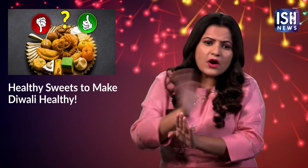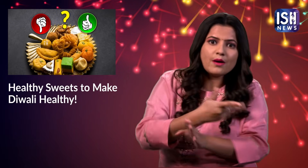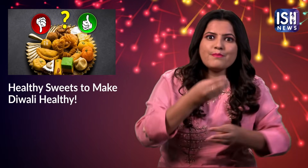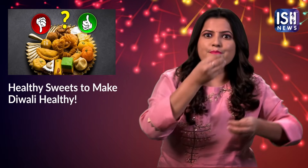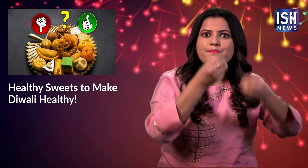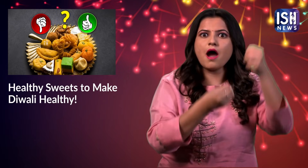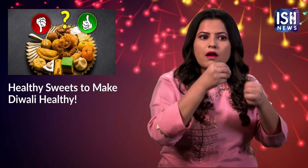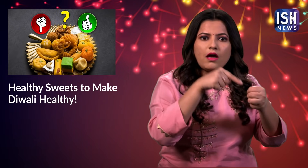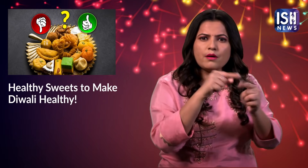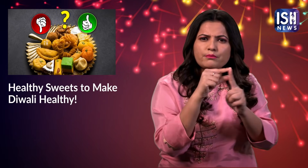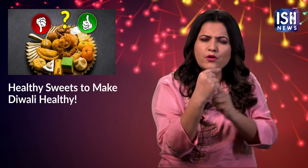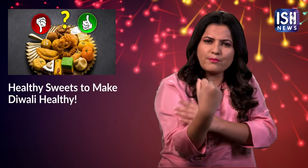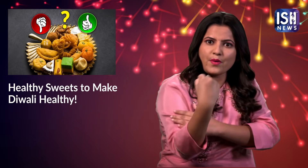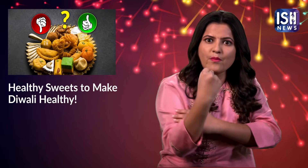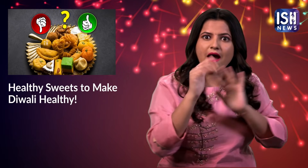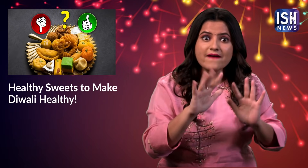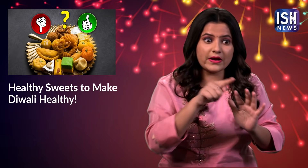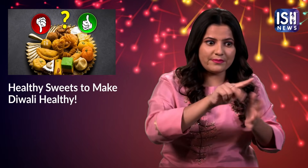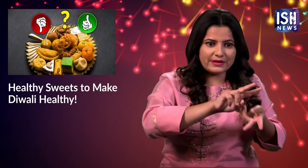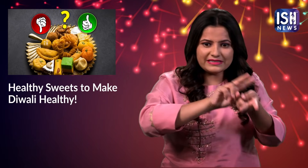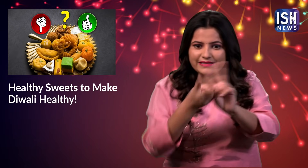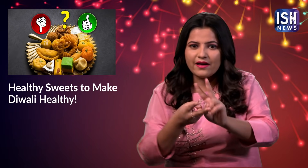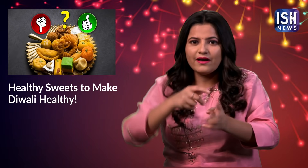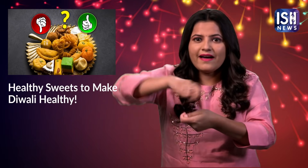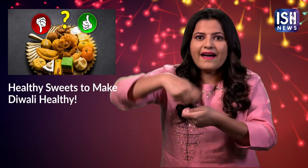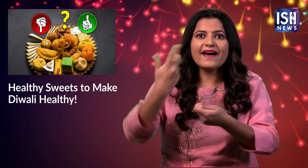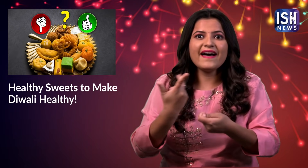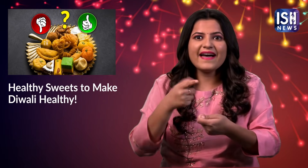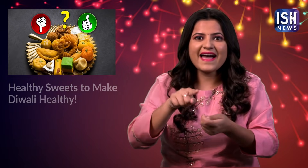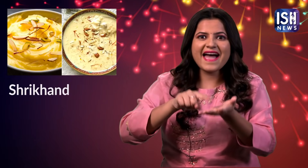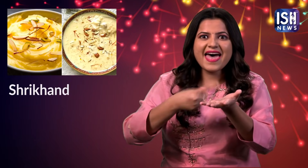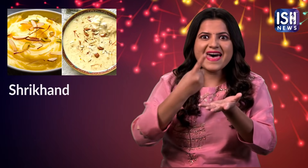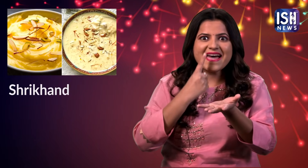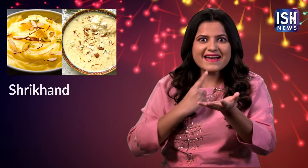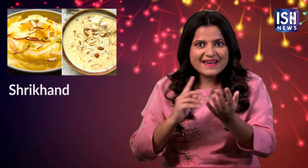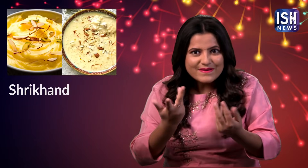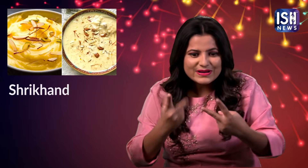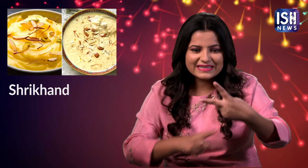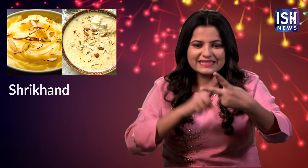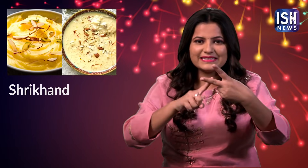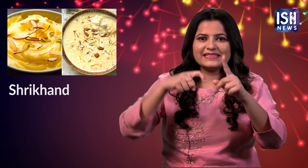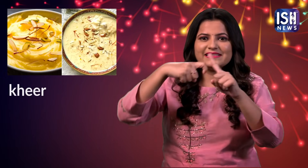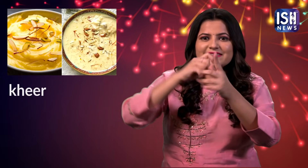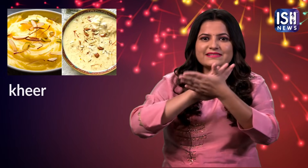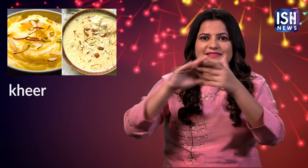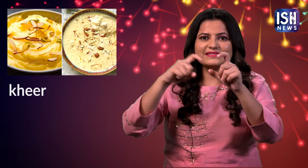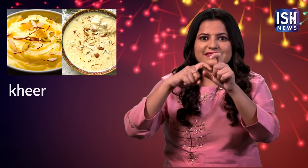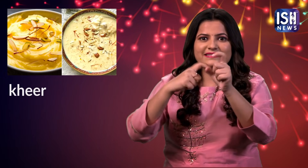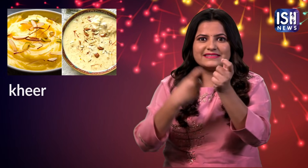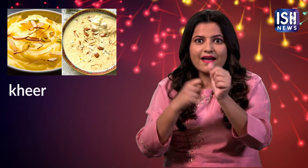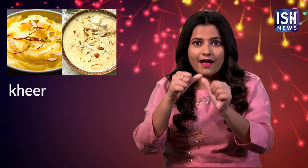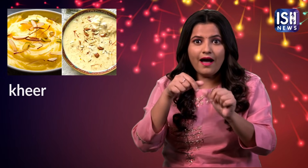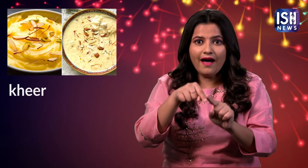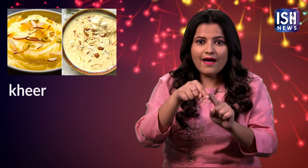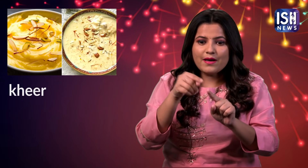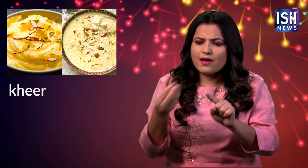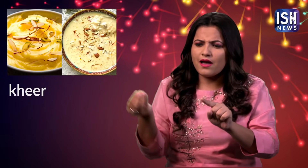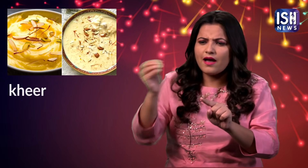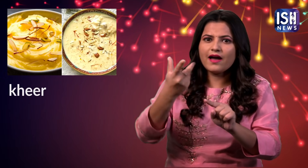का अच्छा स्रोत है दूद्ध से बनी मिठाईयां जैसे श्रीखन, खीर में सूखे मेवे डाल कर सेहतमत बनाया जा सकता है